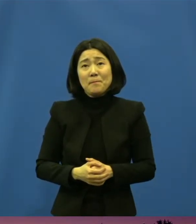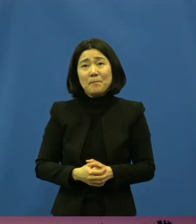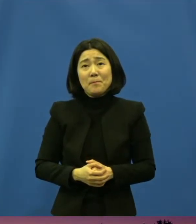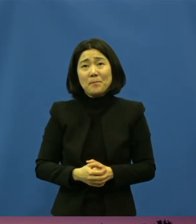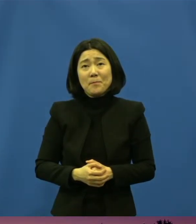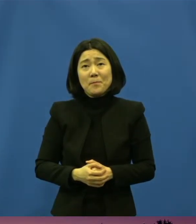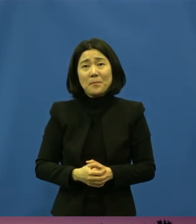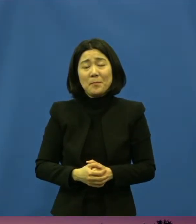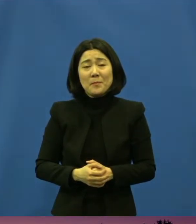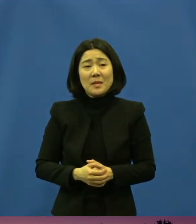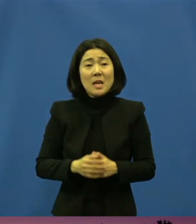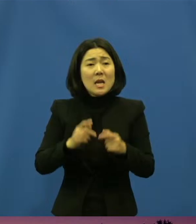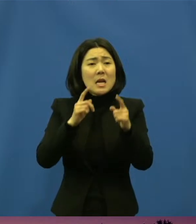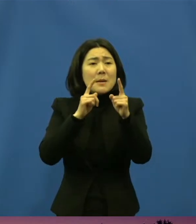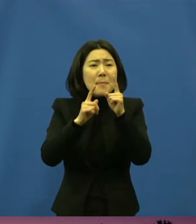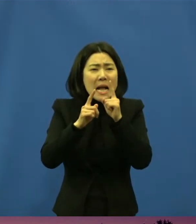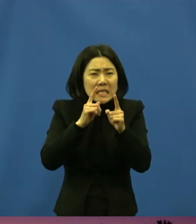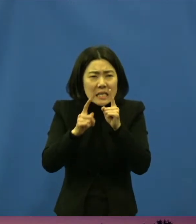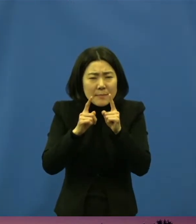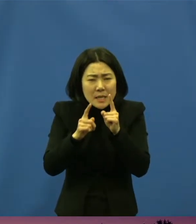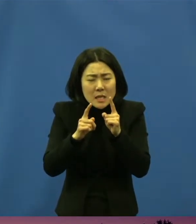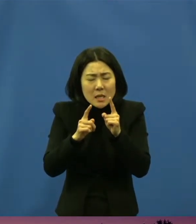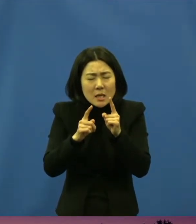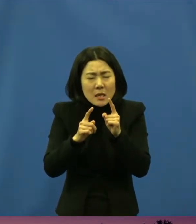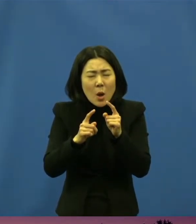말씀을 균형 있게 배워야 돼요.